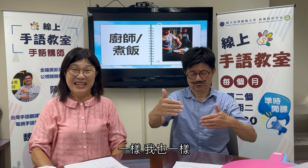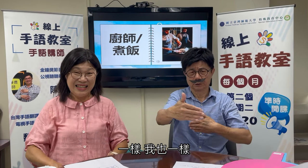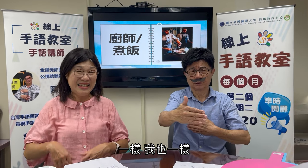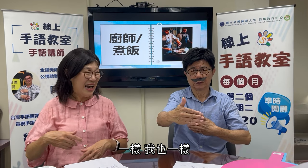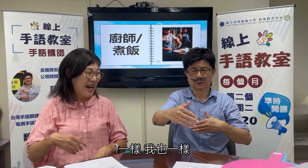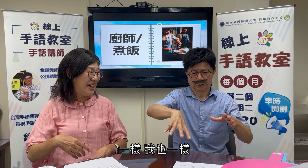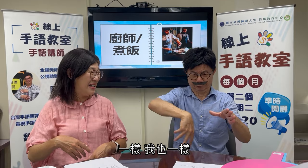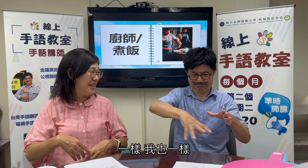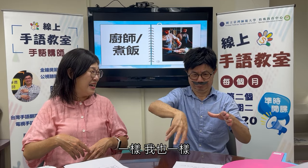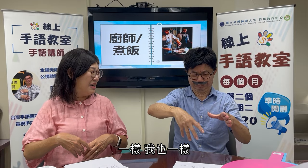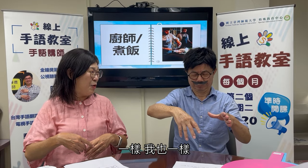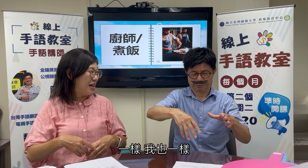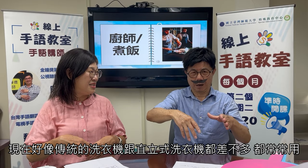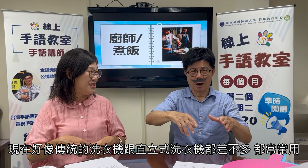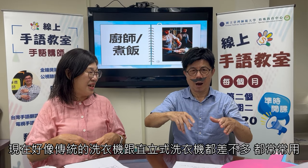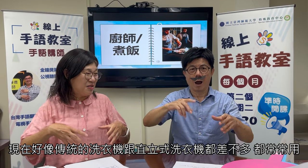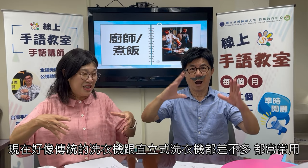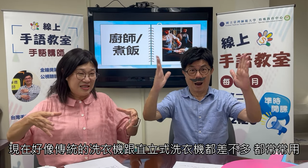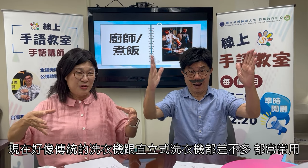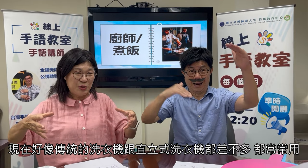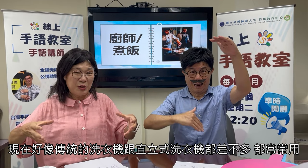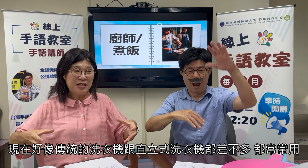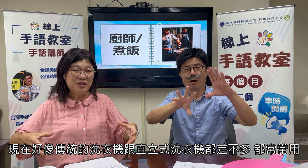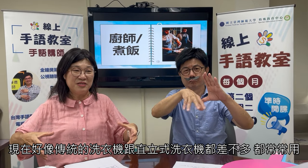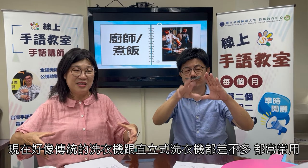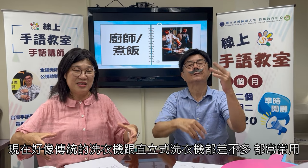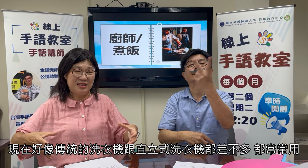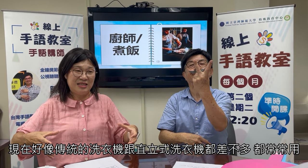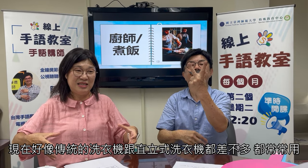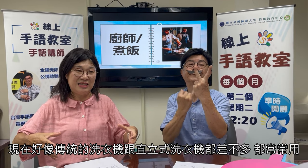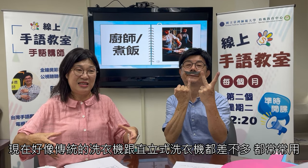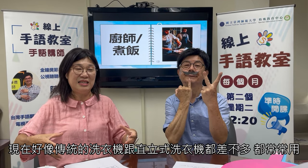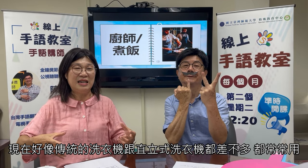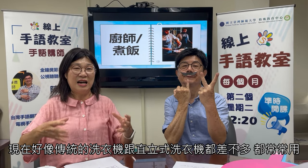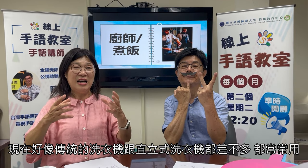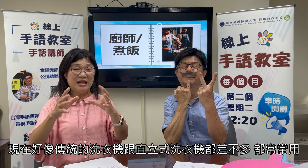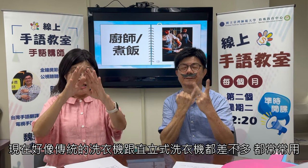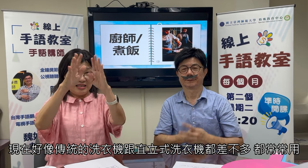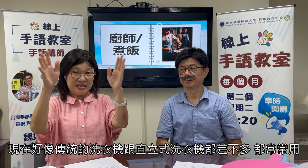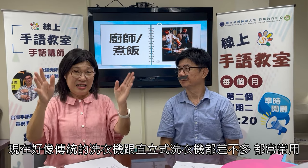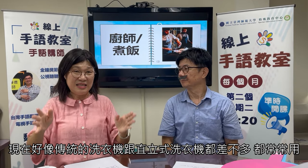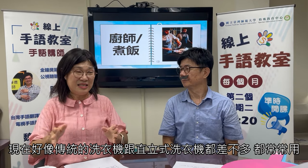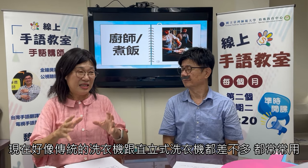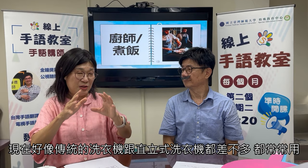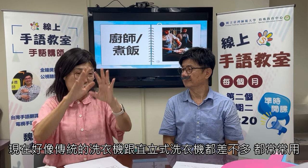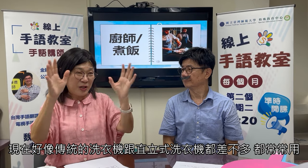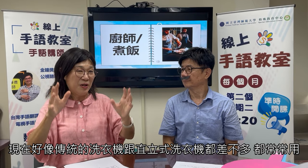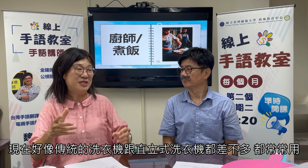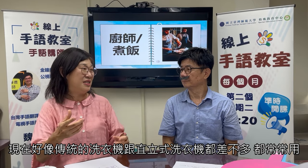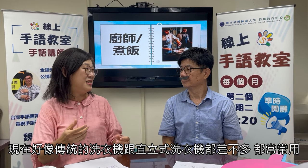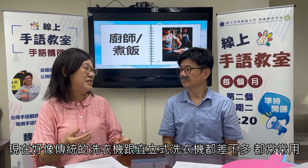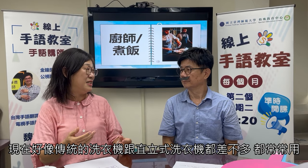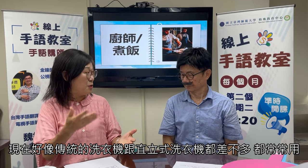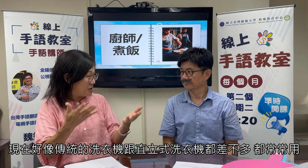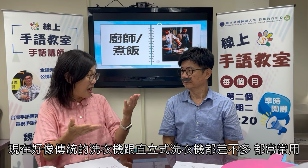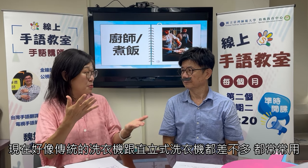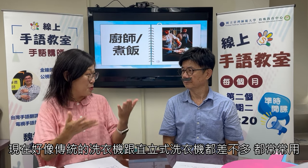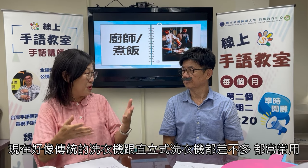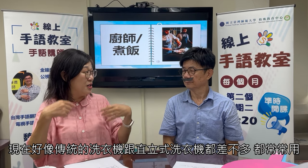一样。哇，现在好像比传统的洗衣机跟直立式的滚筒洗衣机都差不多，